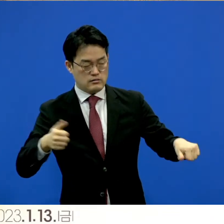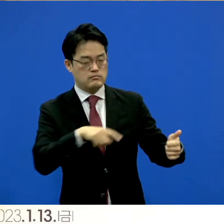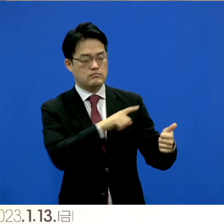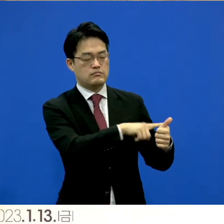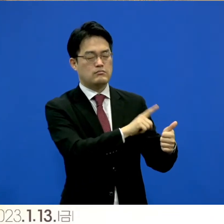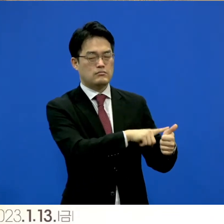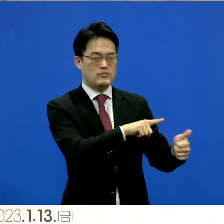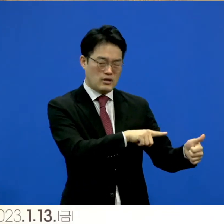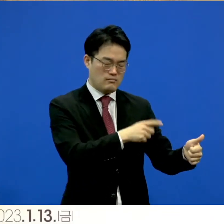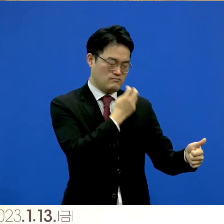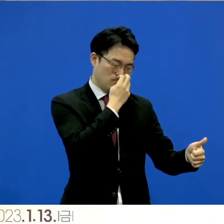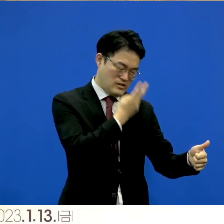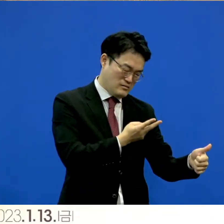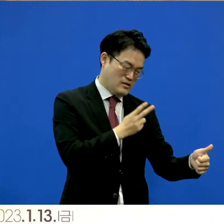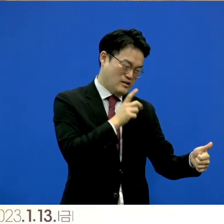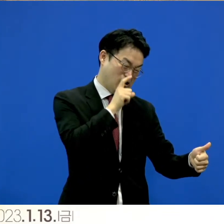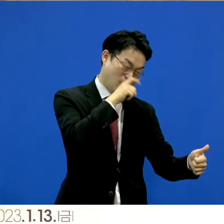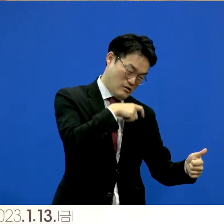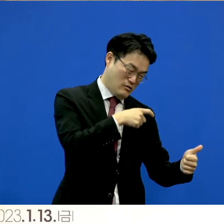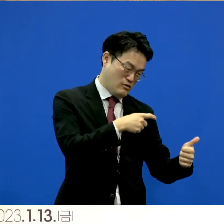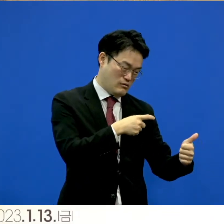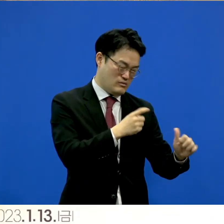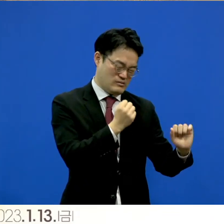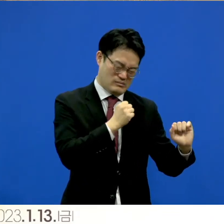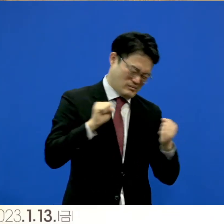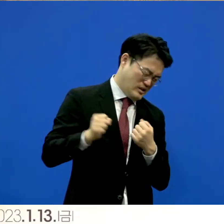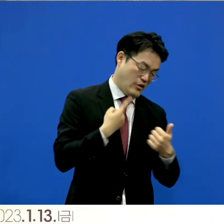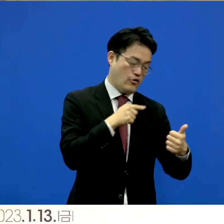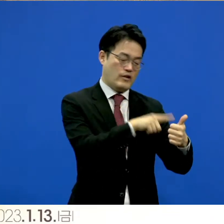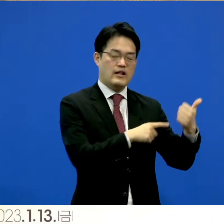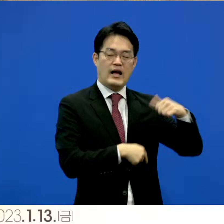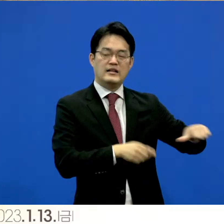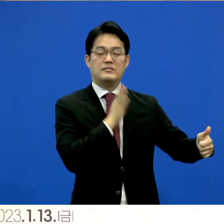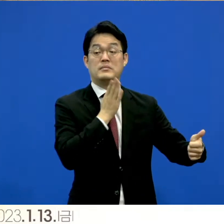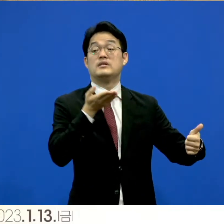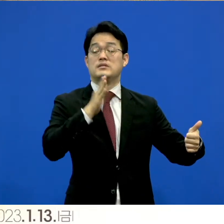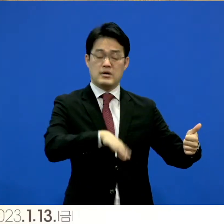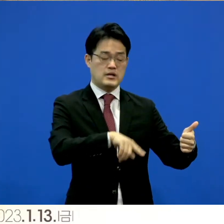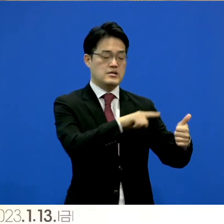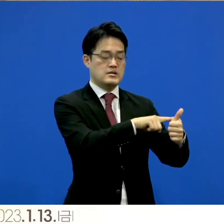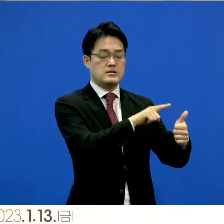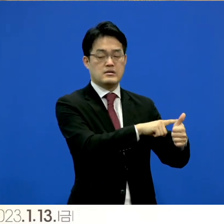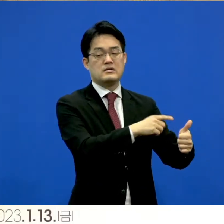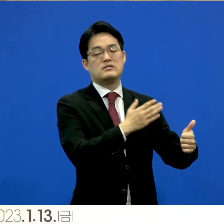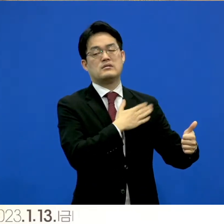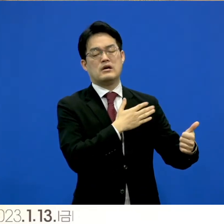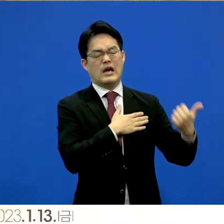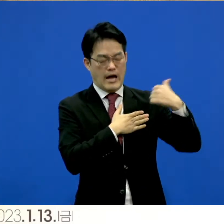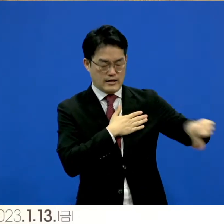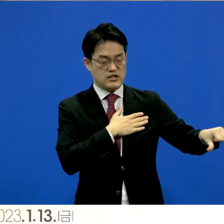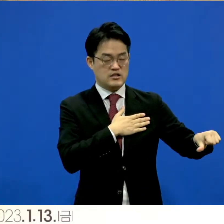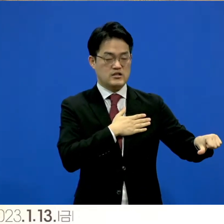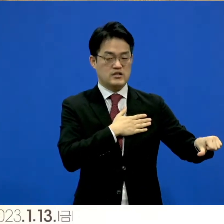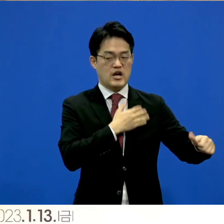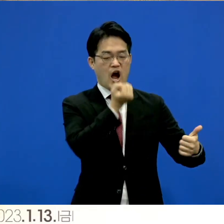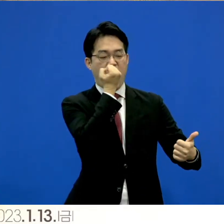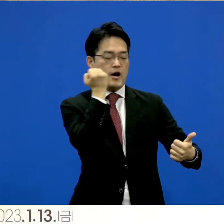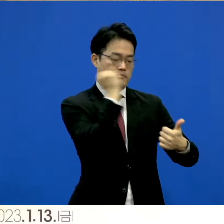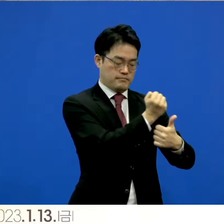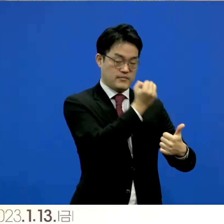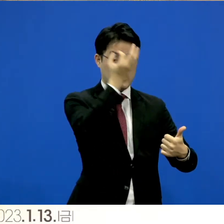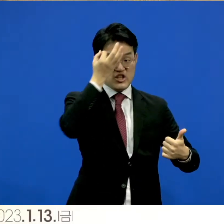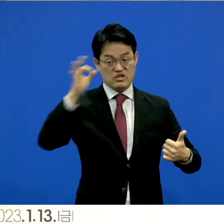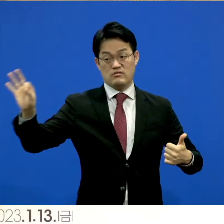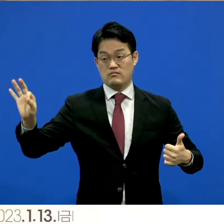한 것입니다. 이 원어에 하면 이 입맞춤도 한 번의 입맞춤이 아닙니다. 한 뻑뻑하고 끝난 게